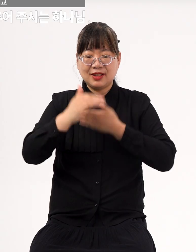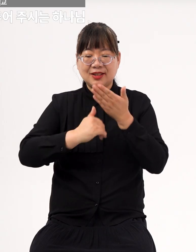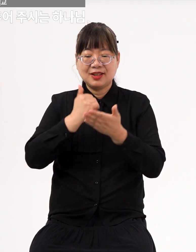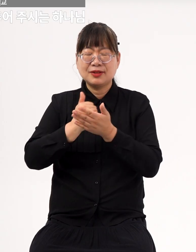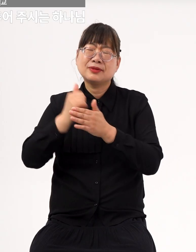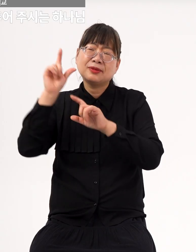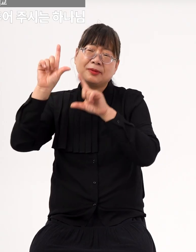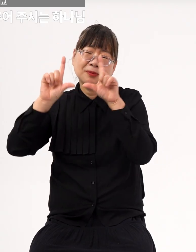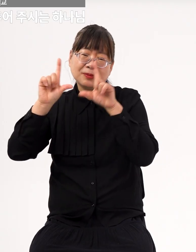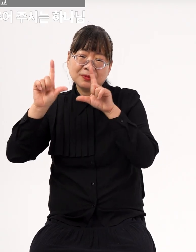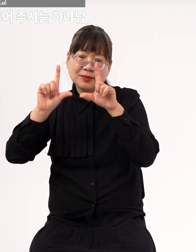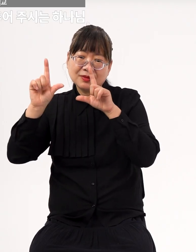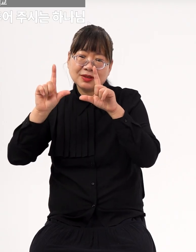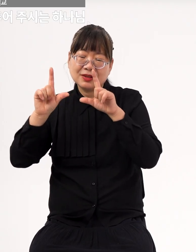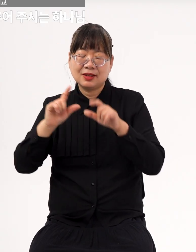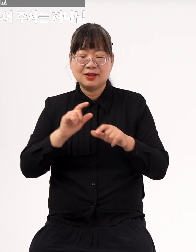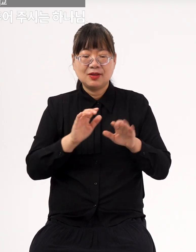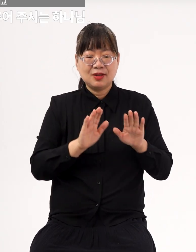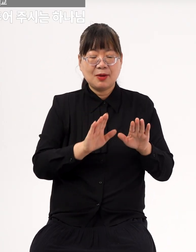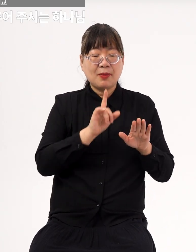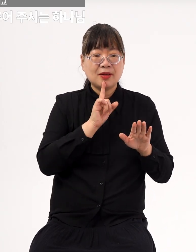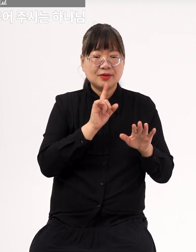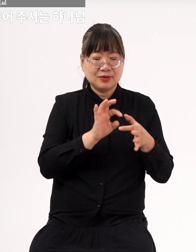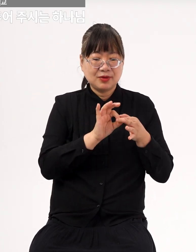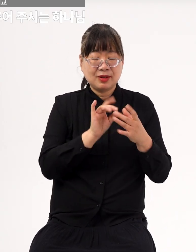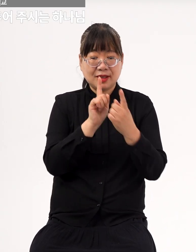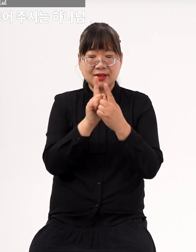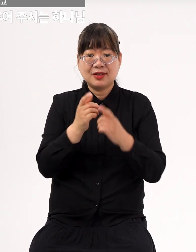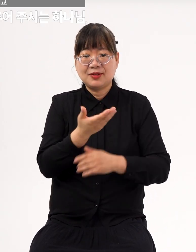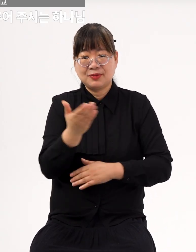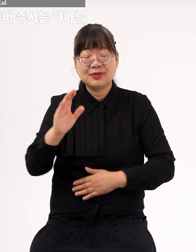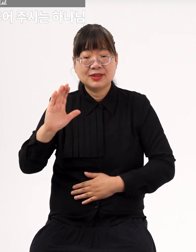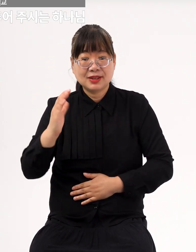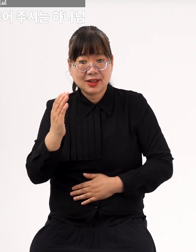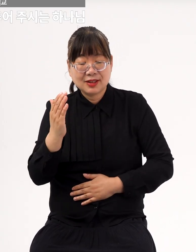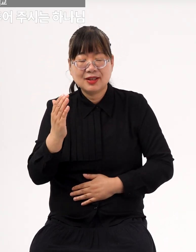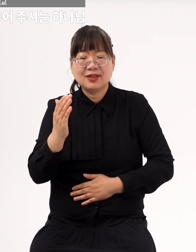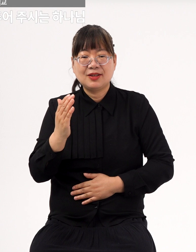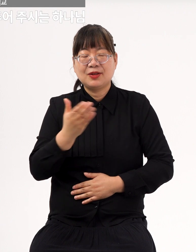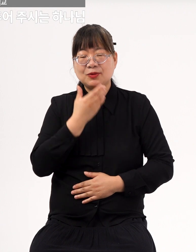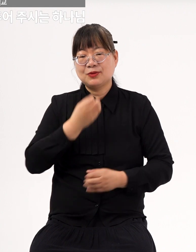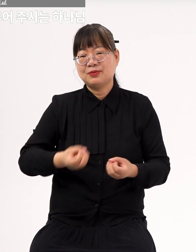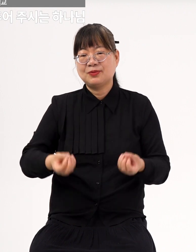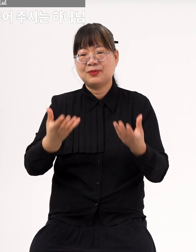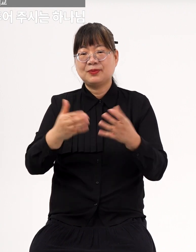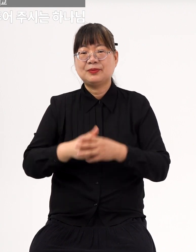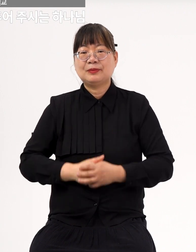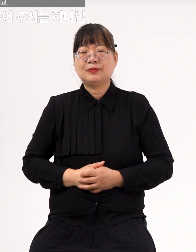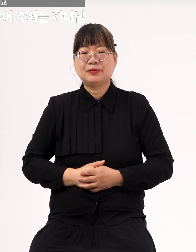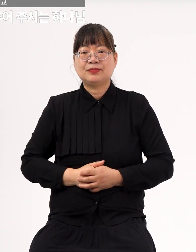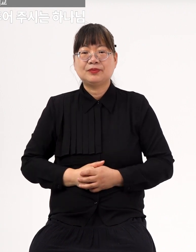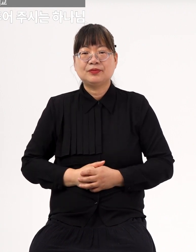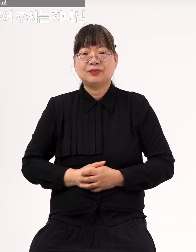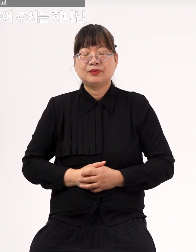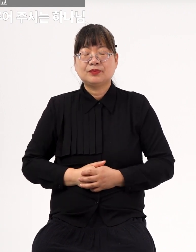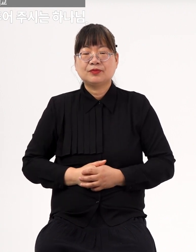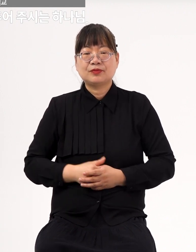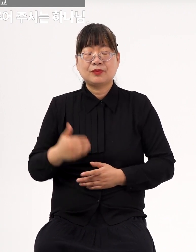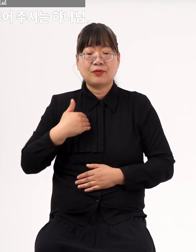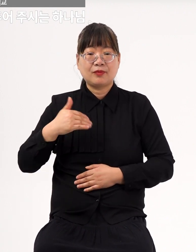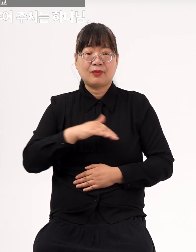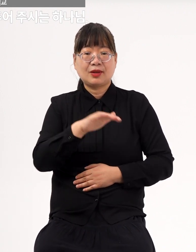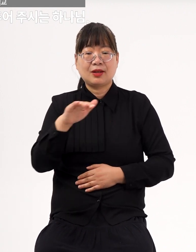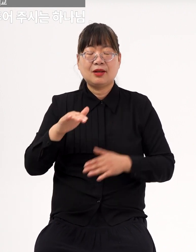표정을, 얼굴을 말씀을 통해서 만나는 여러분들이 될 수 있기를 축복합니다.